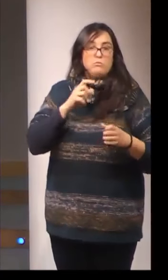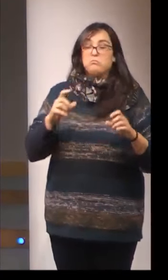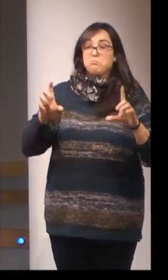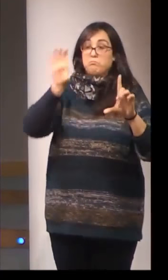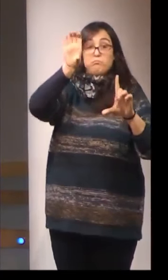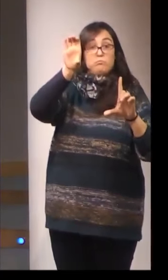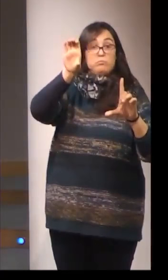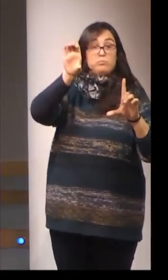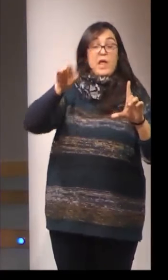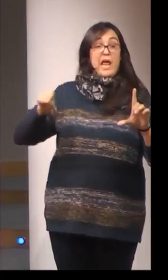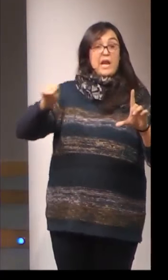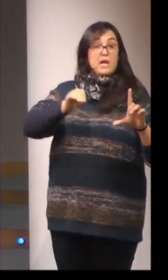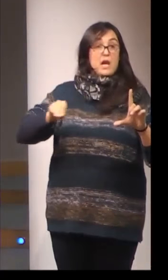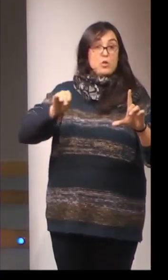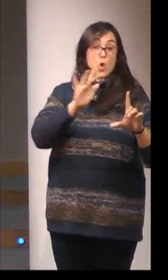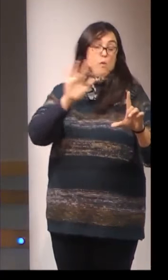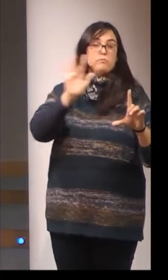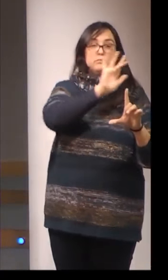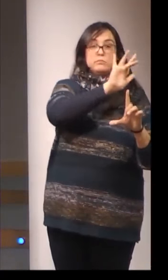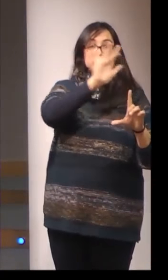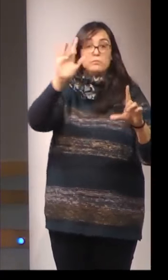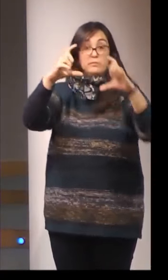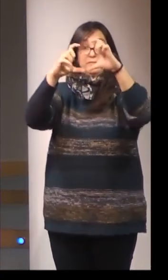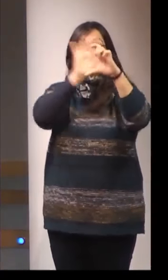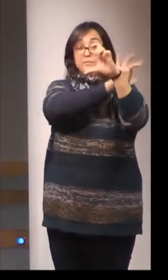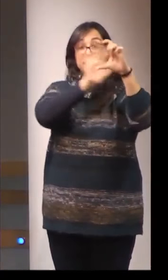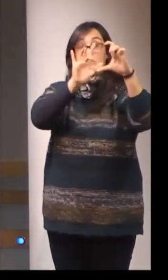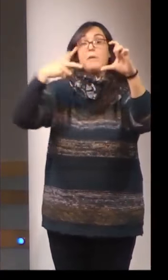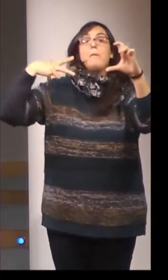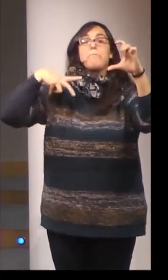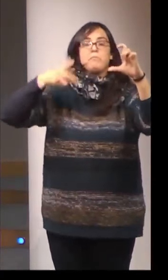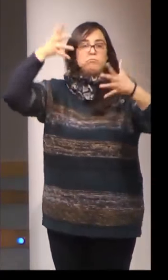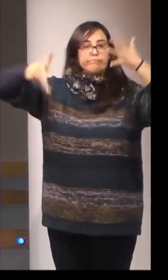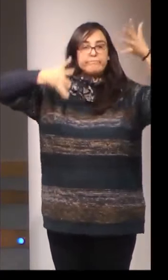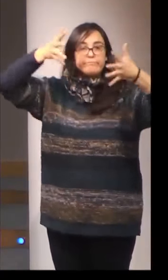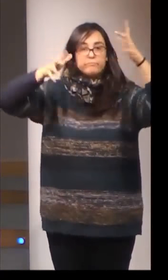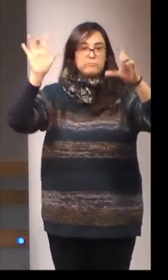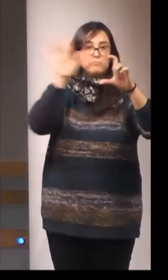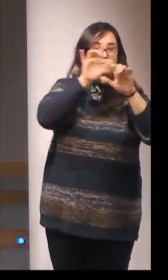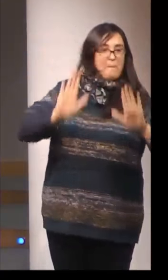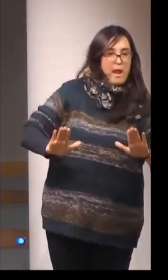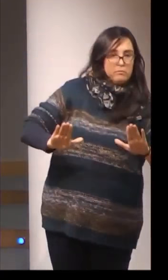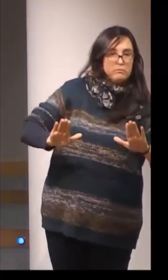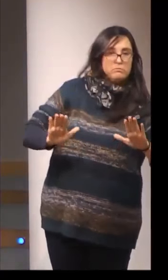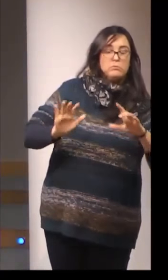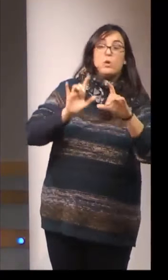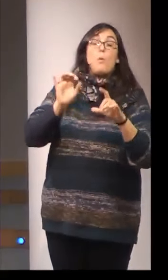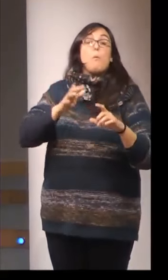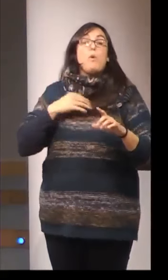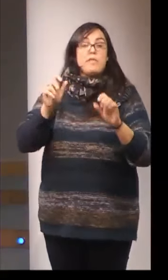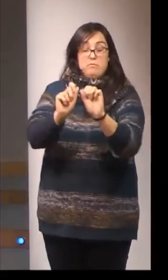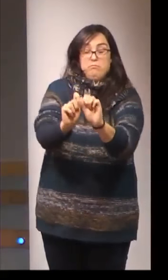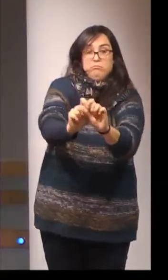Y el programa funciona de la siguiente manera. Tenemos el ratón o la pantalla táctil. Vemos el vídeo asignado.